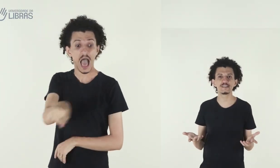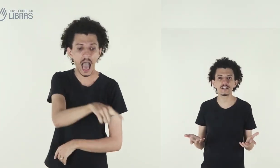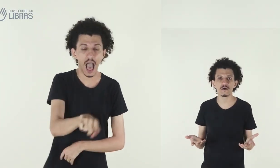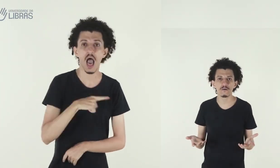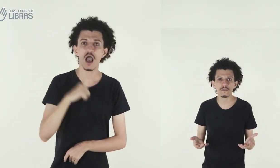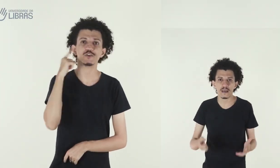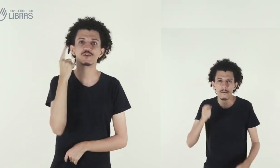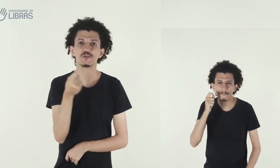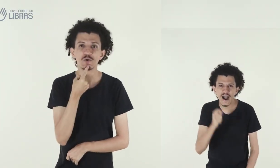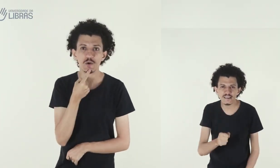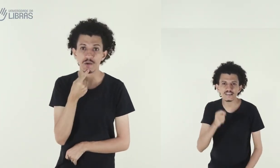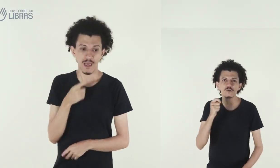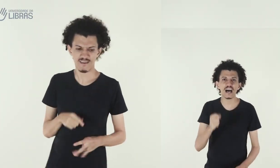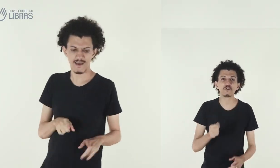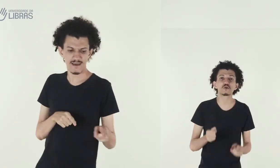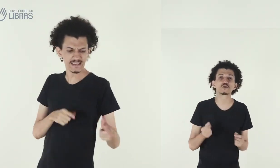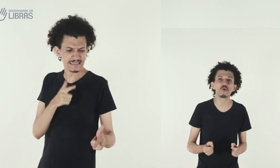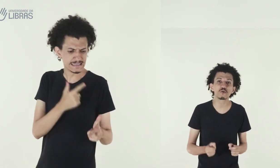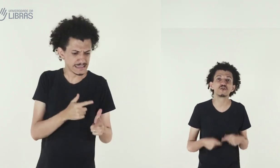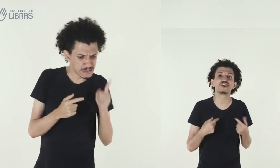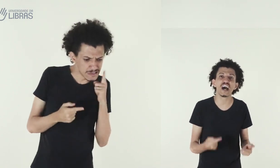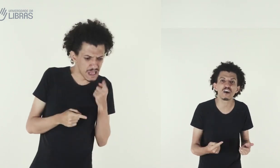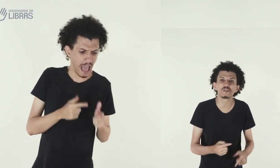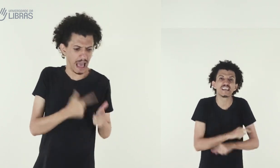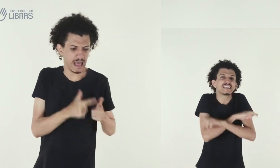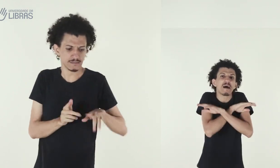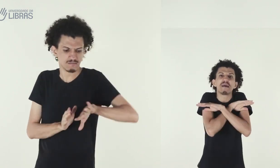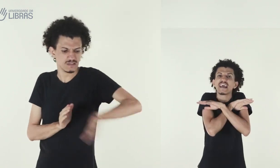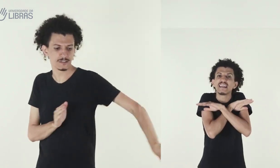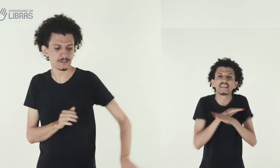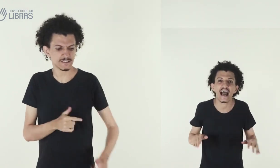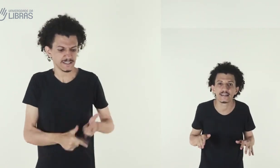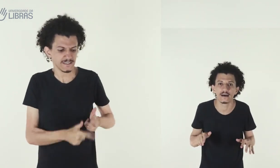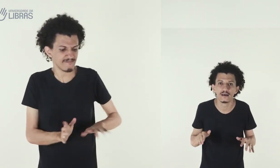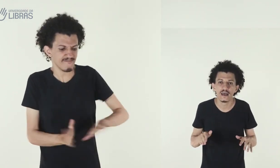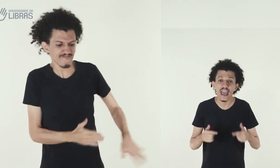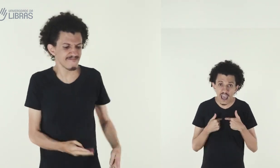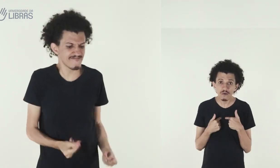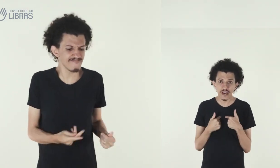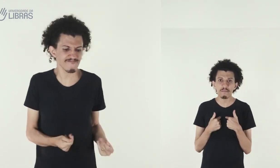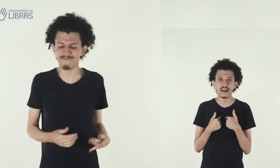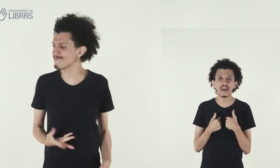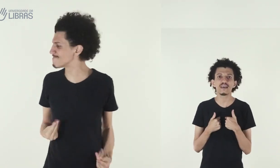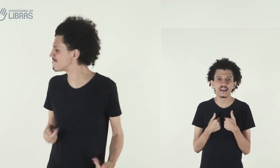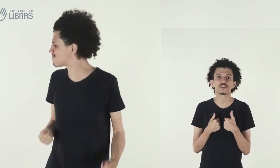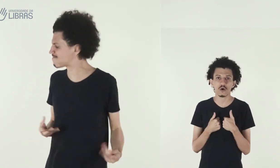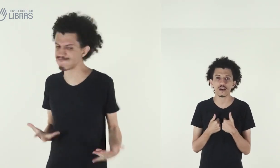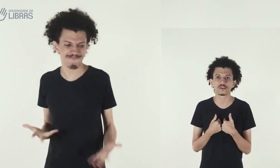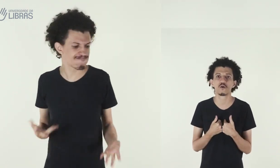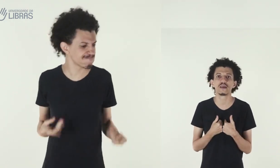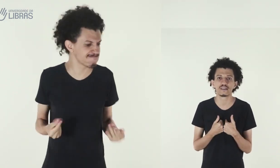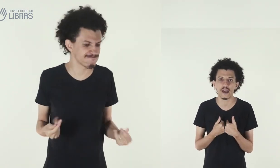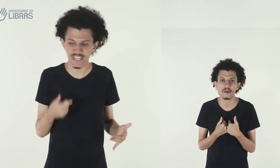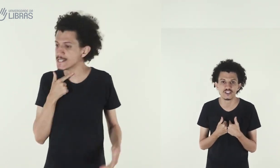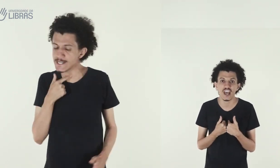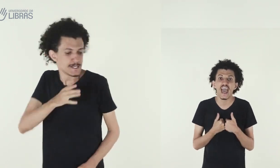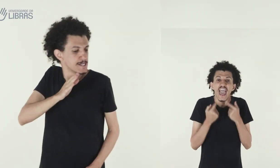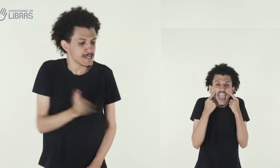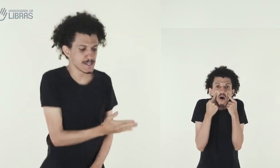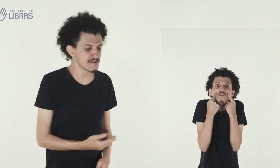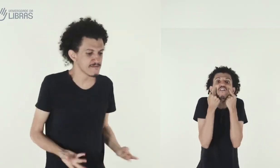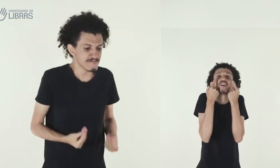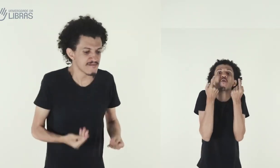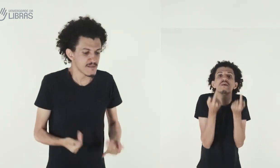que ensinam. Passam os alunos surdos de ano sem saberem nada. Eu trabalhei em escolas como